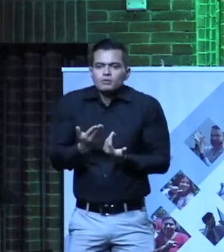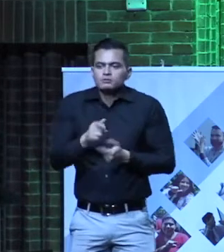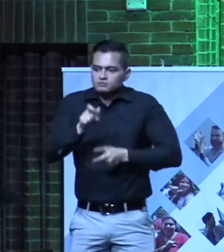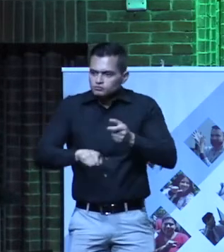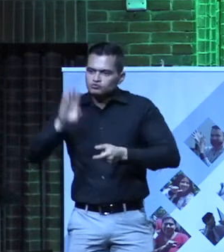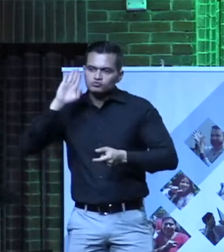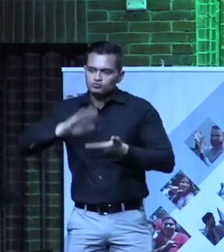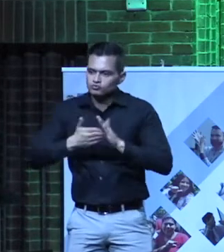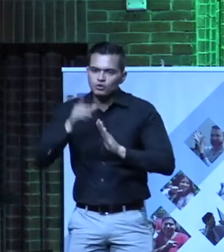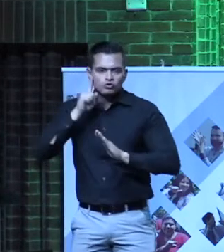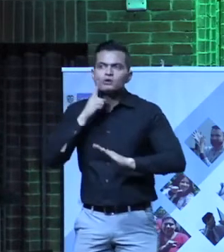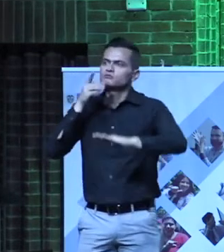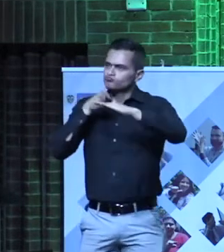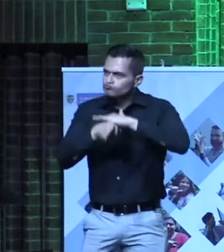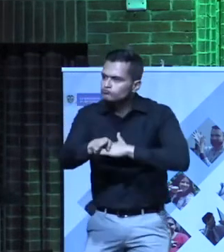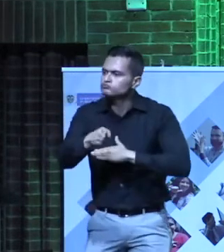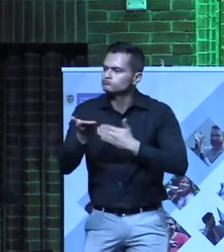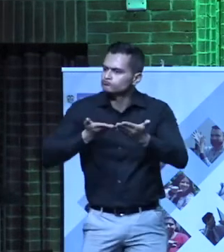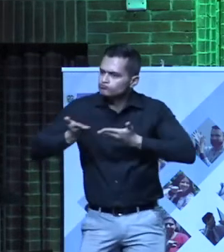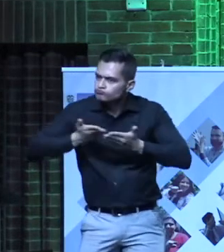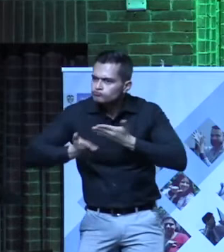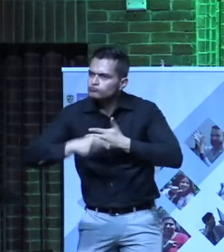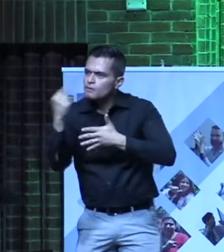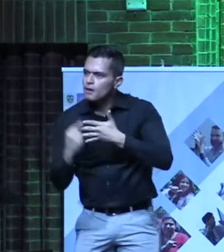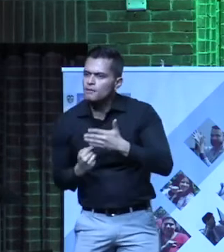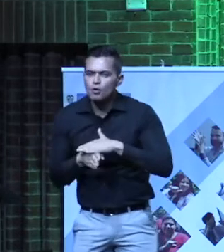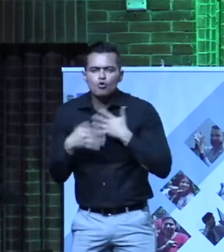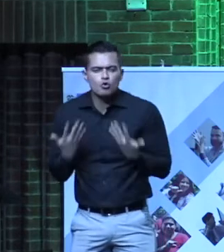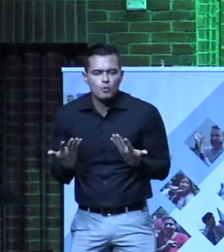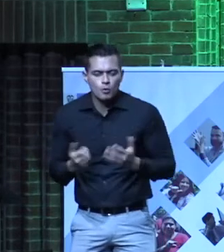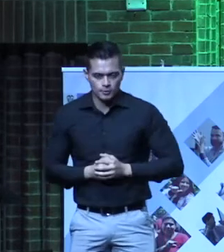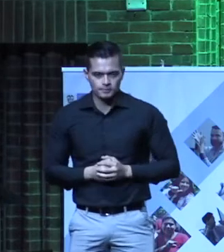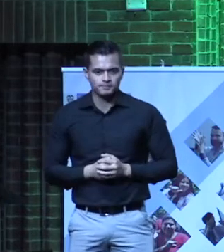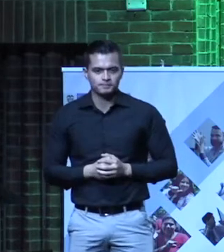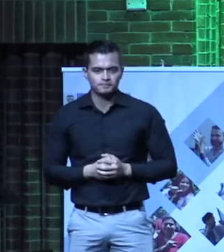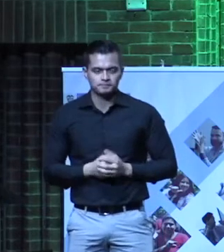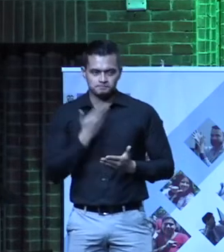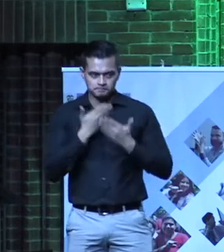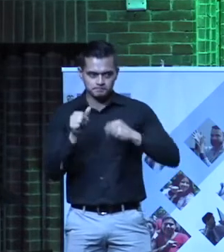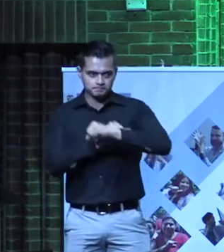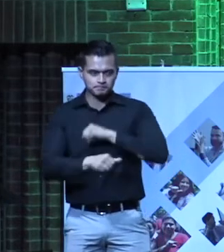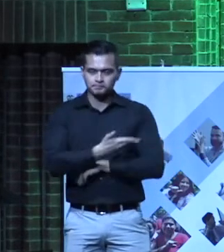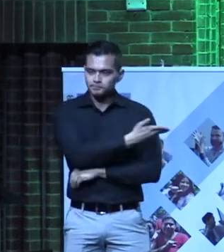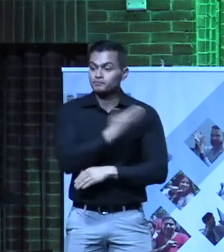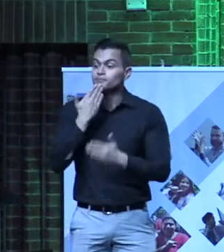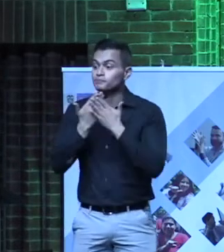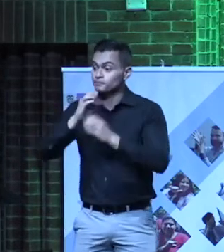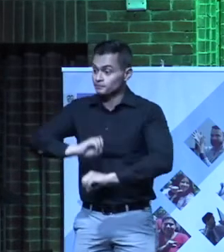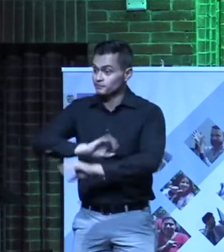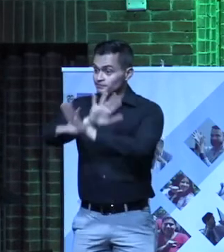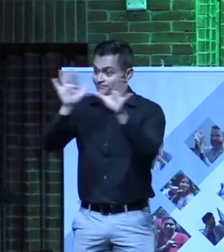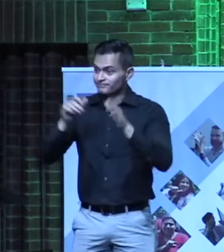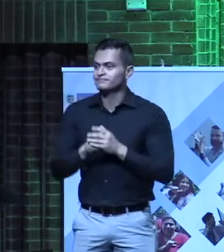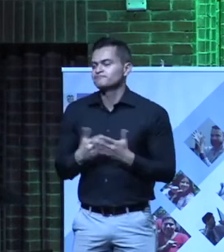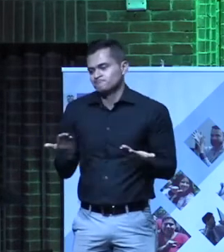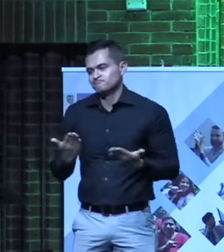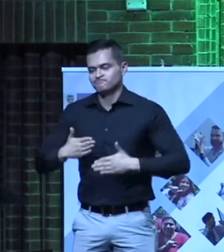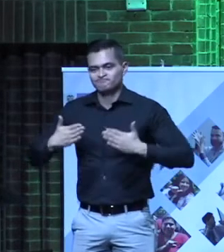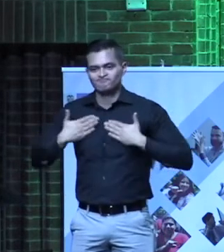General a nivel territorial. Muchísimas gracias. Bueno, buenos días. Un agrado estar aquí con